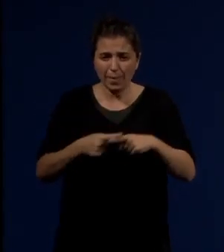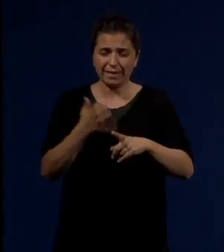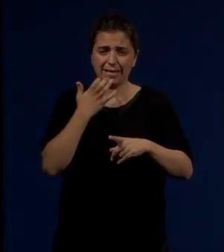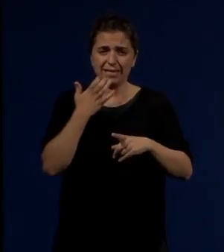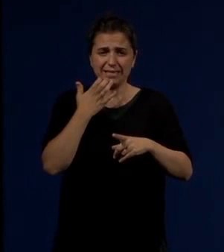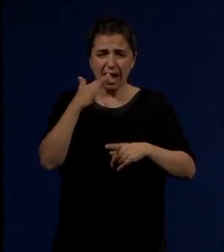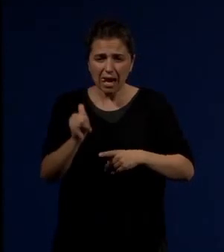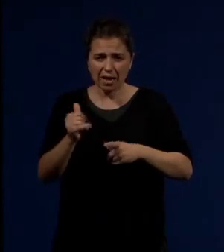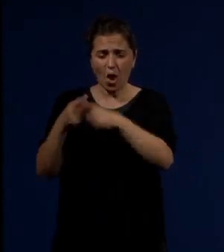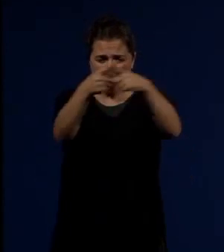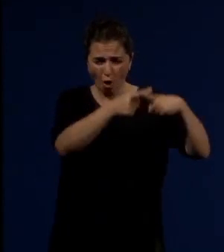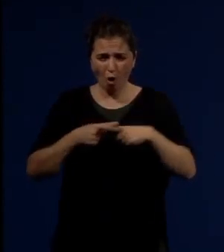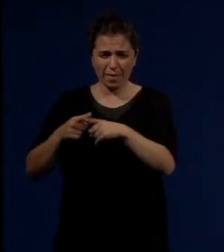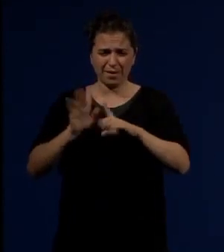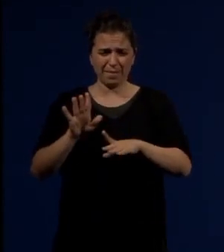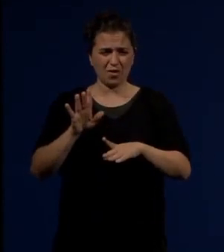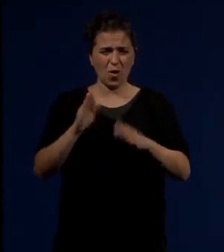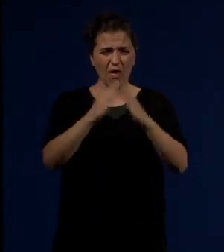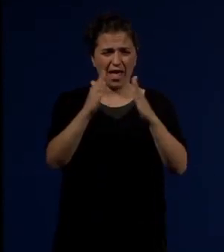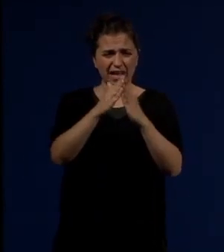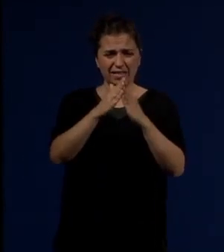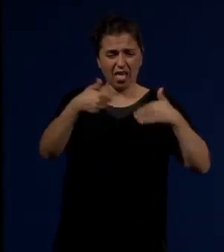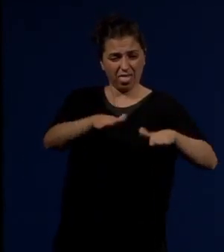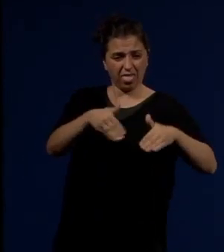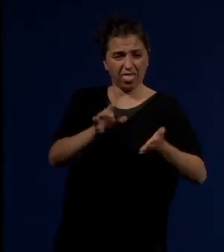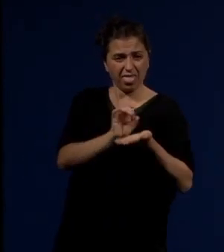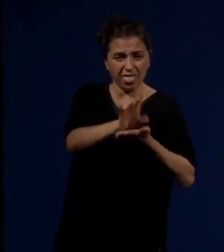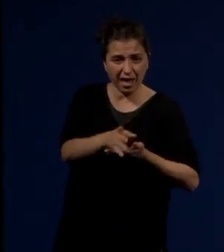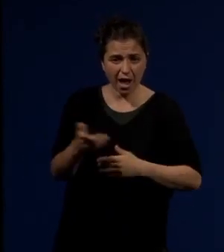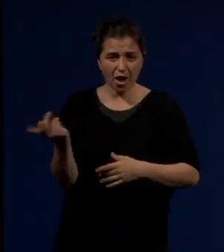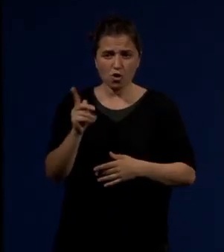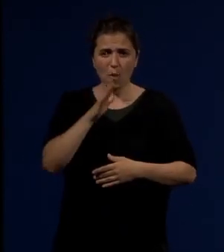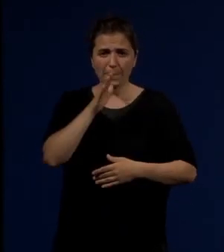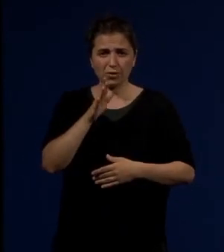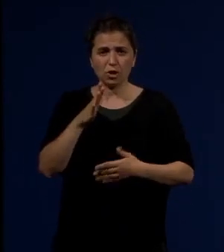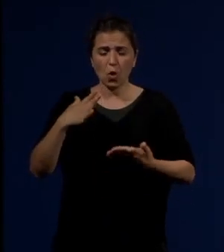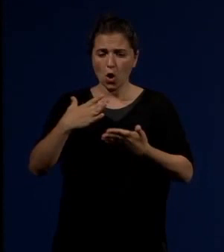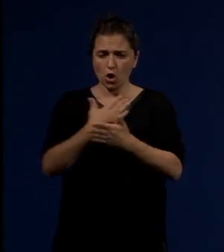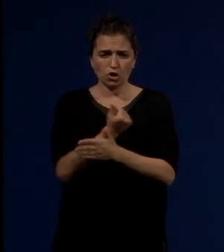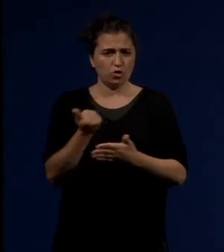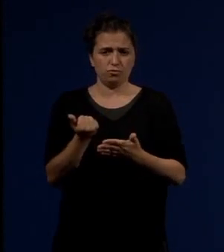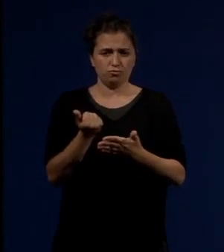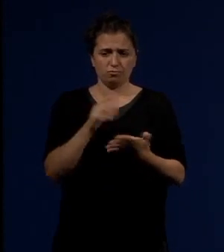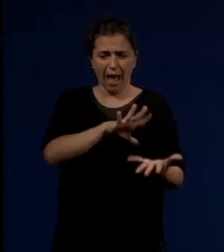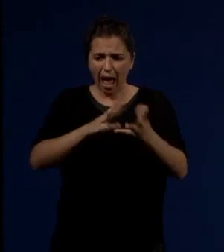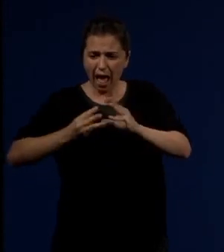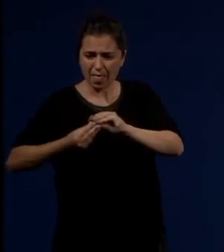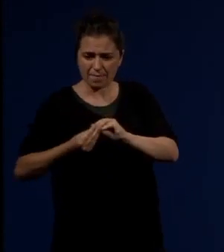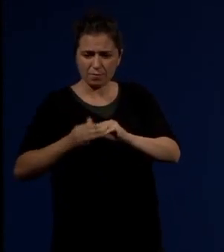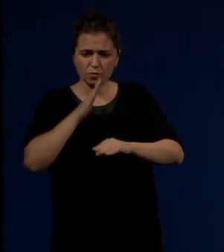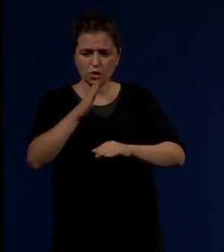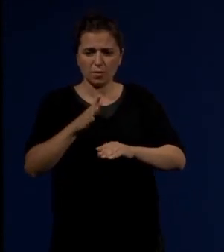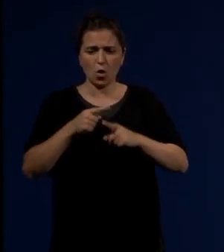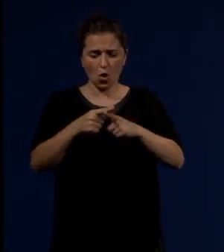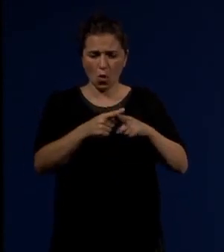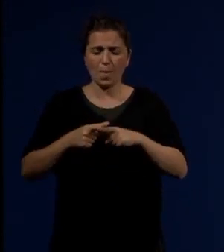ninguén pase fame. E non se bota ninguén da casa porque non haxa, senón que nos apretamos todos para que ninguén pase frío. Un país xusto non